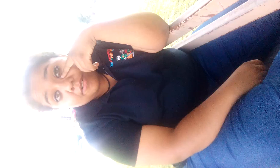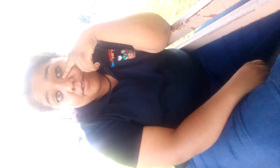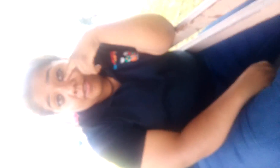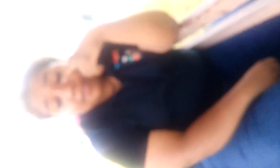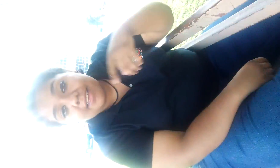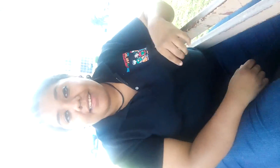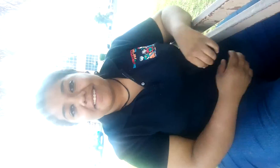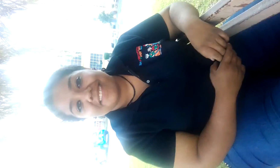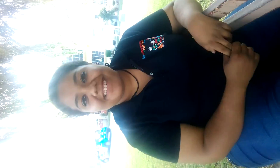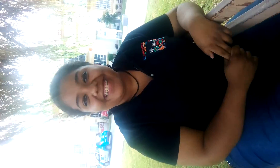Ya.